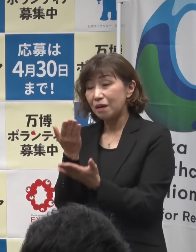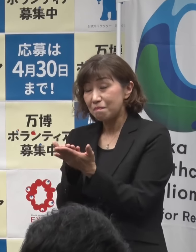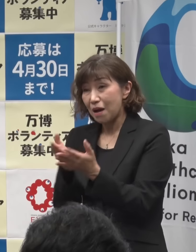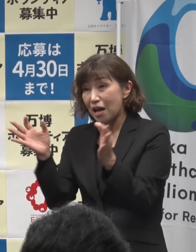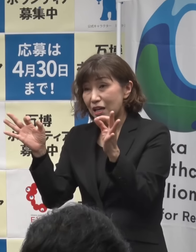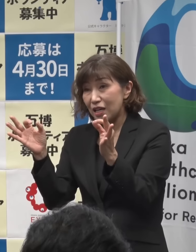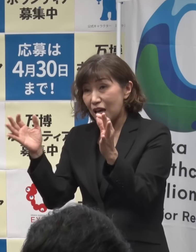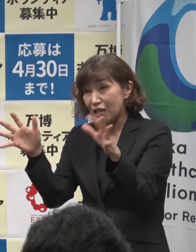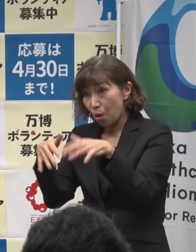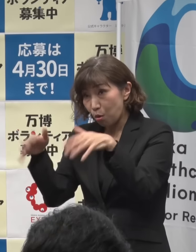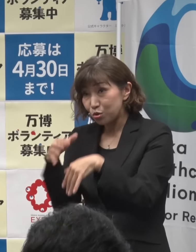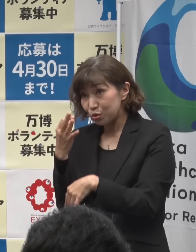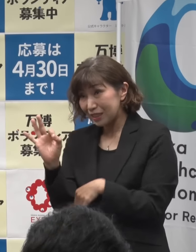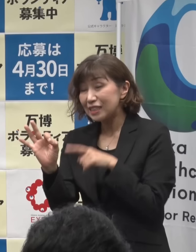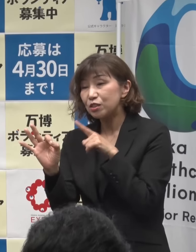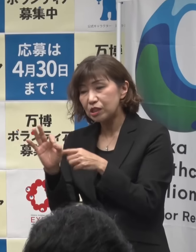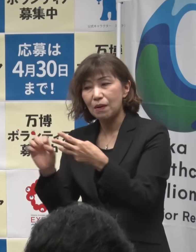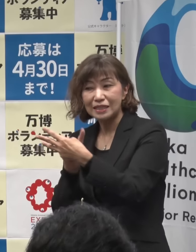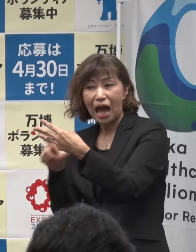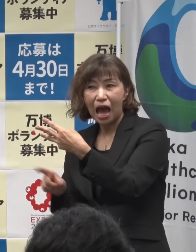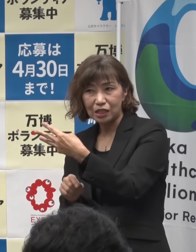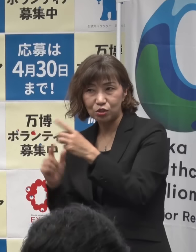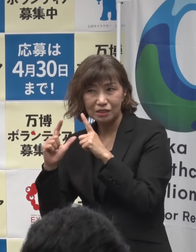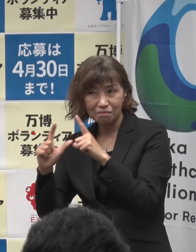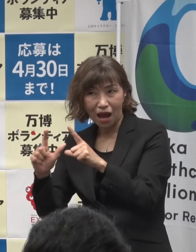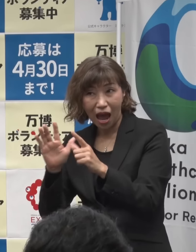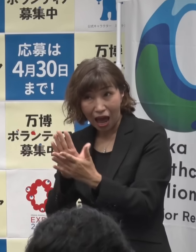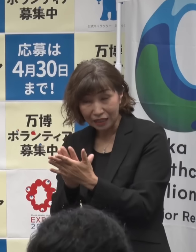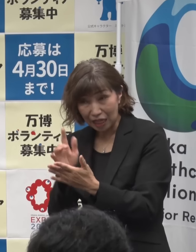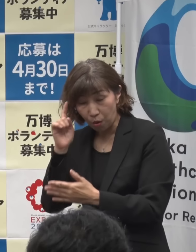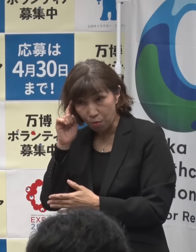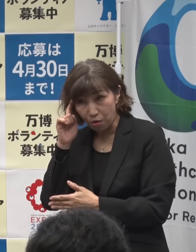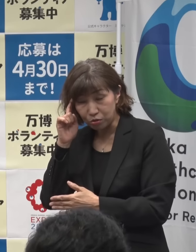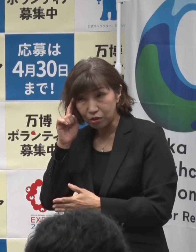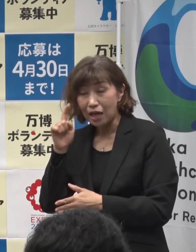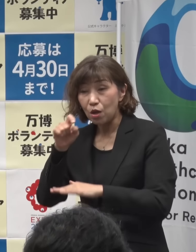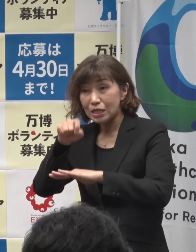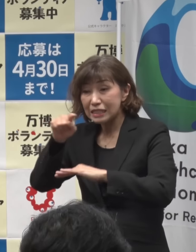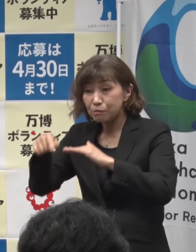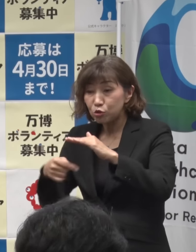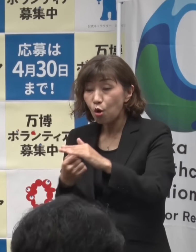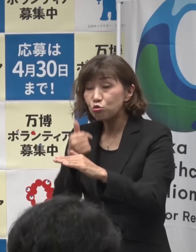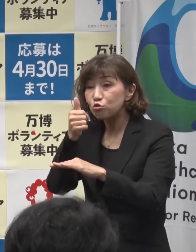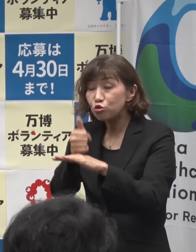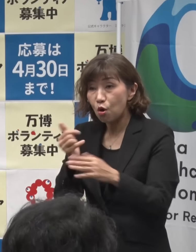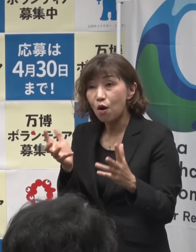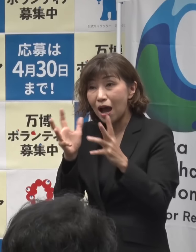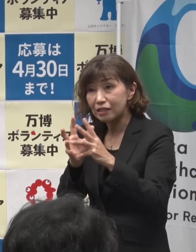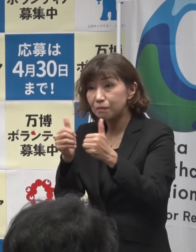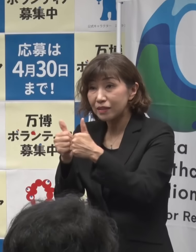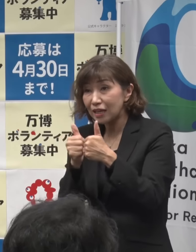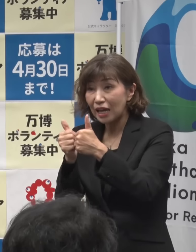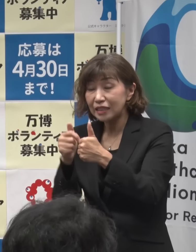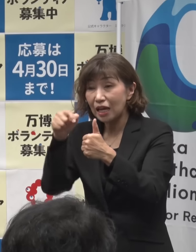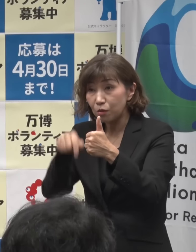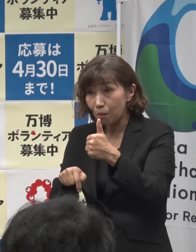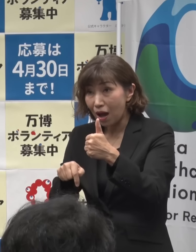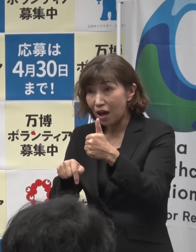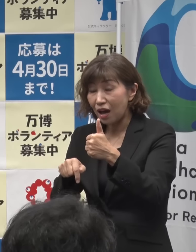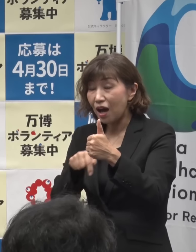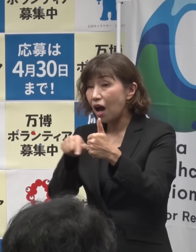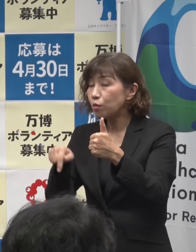事はもう表明されていたと思うんですけども、事務局長との会談の場で、それについてこうやり取りが上がるというのは、